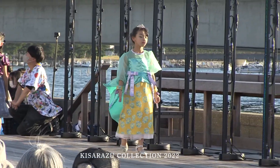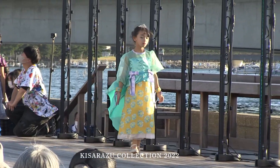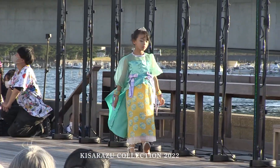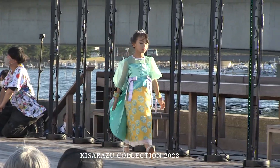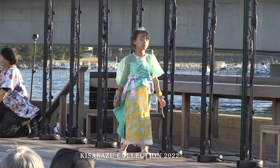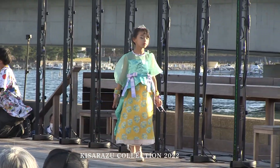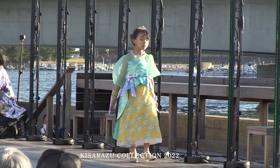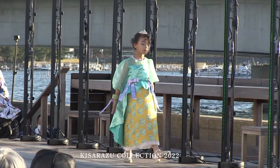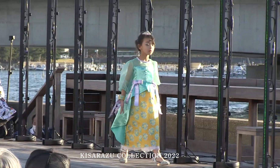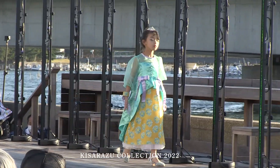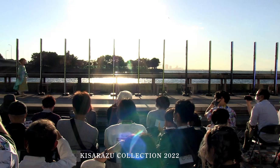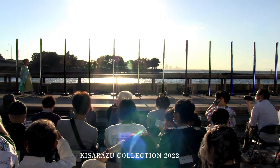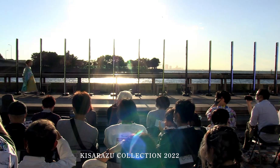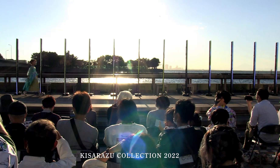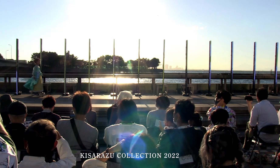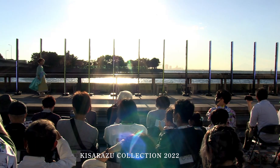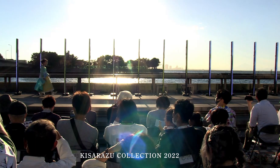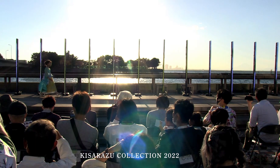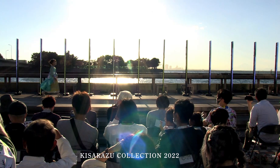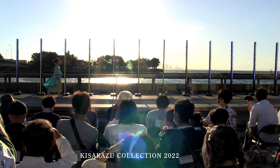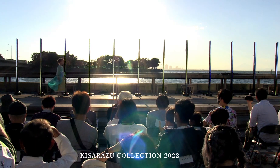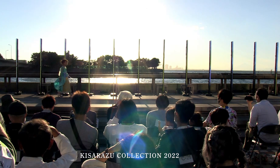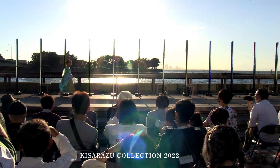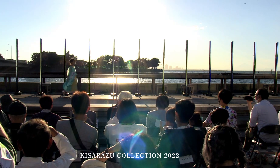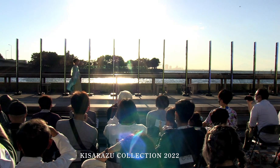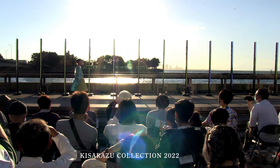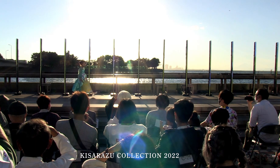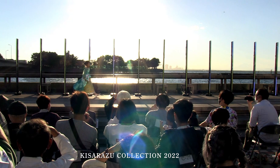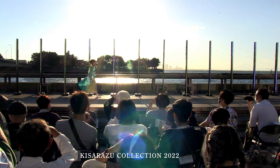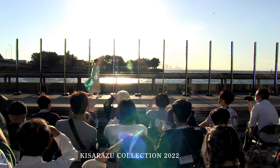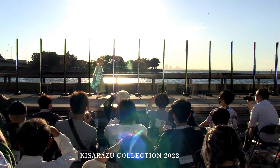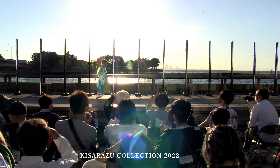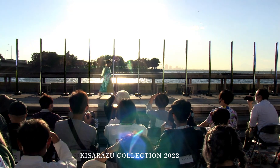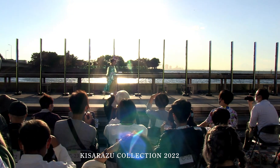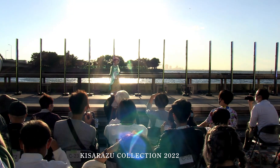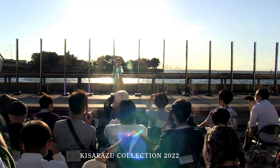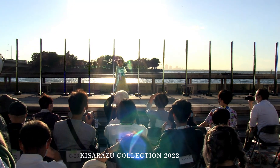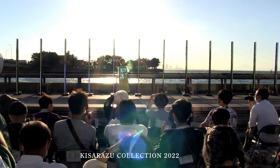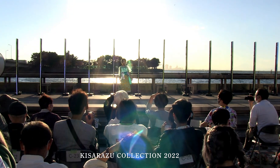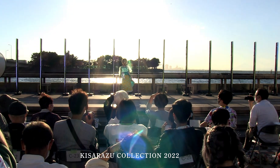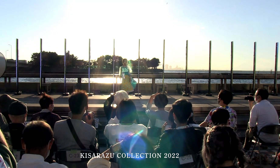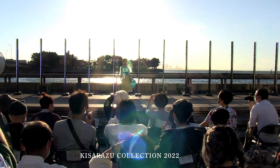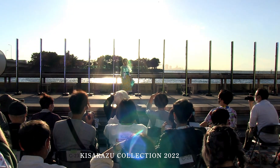松浦ゆずきちゃん、高柳小学校1年生。